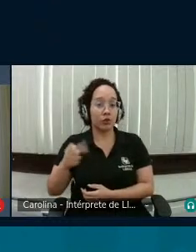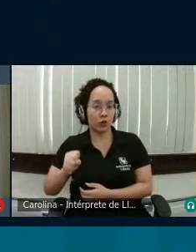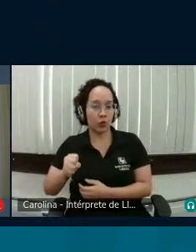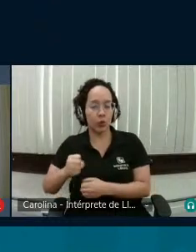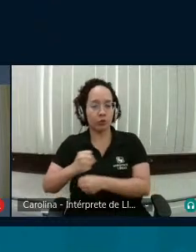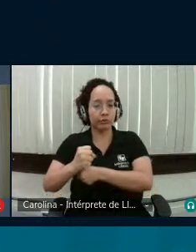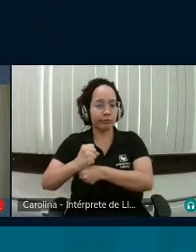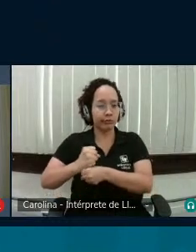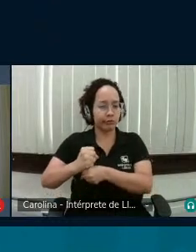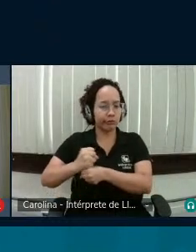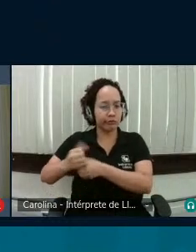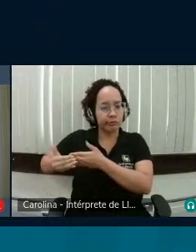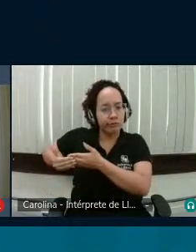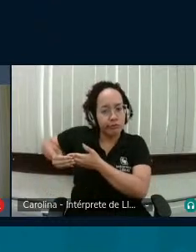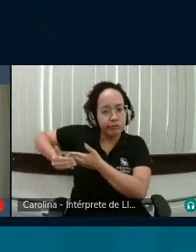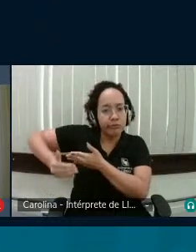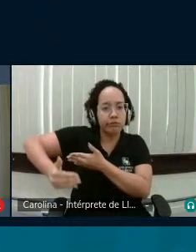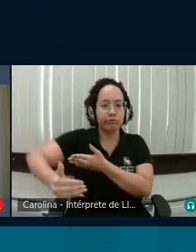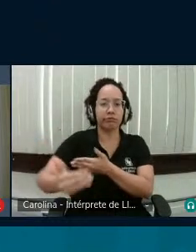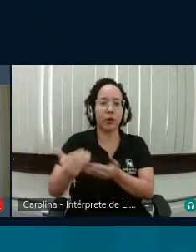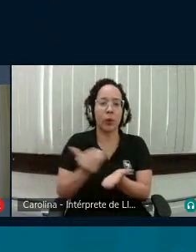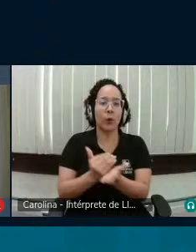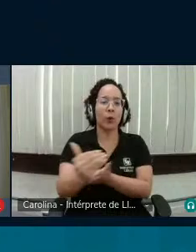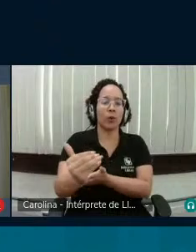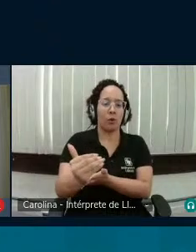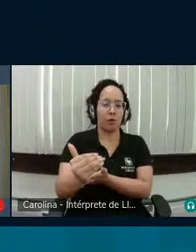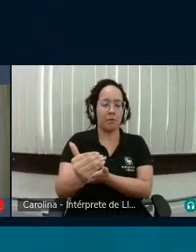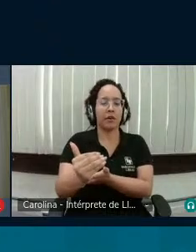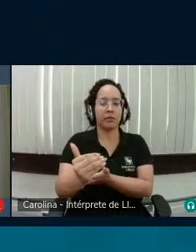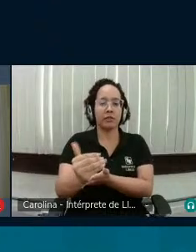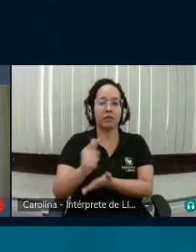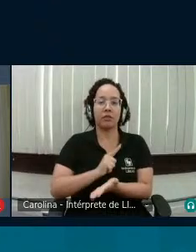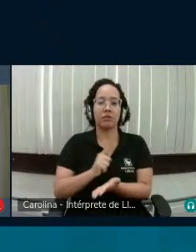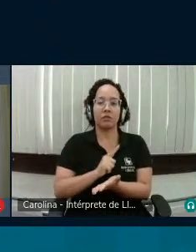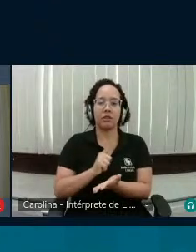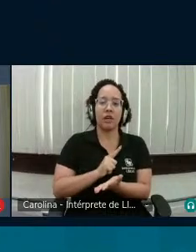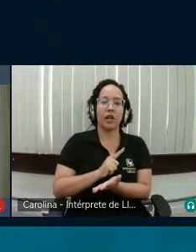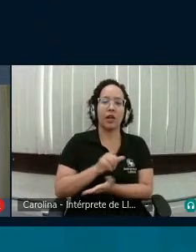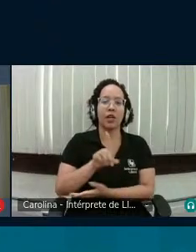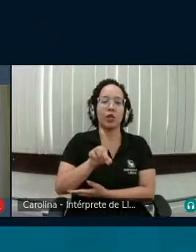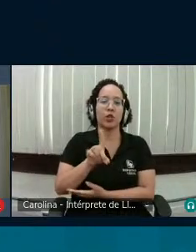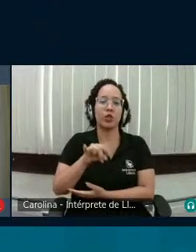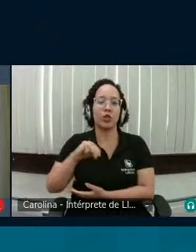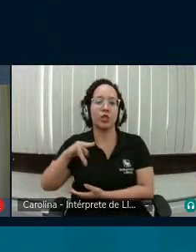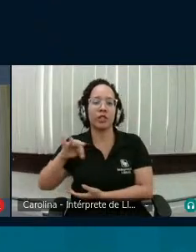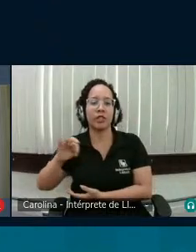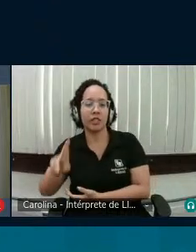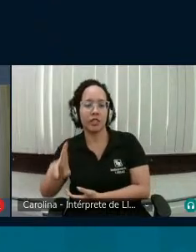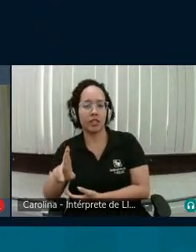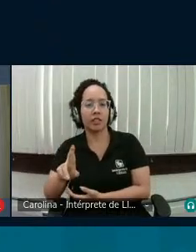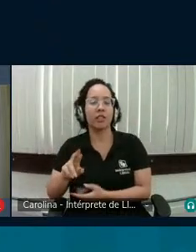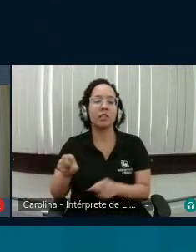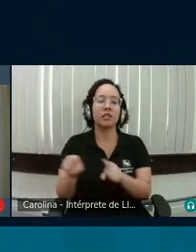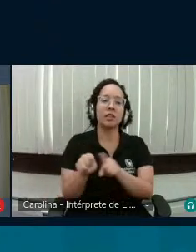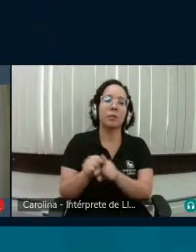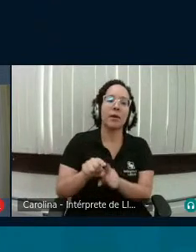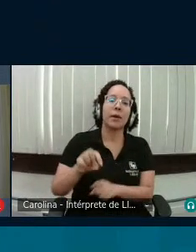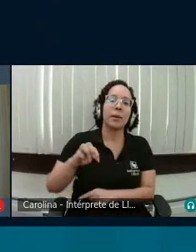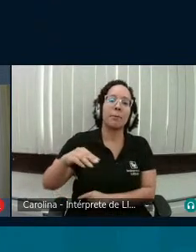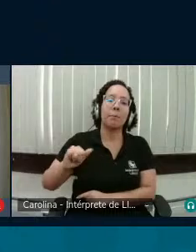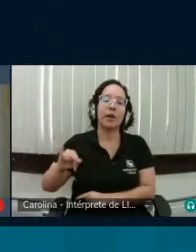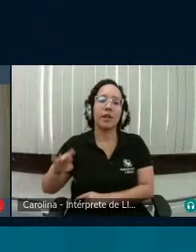né, projetos, programas, processos nossos, seja de Dinter e Minter, né, ou servidores que